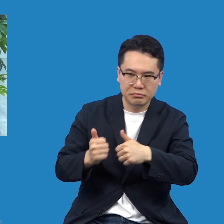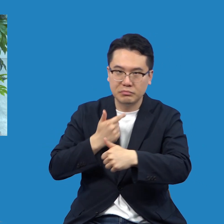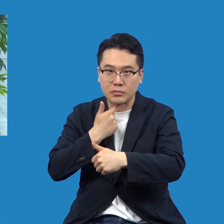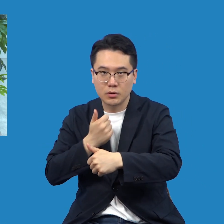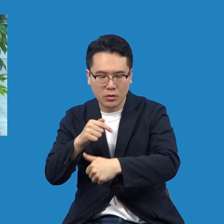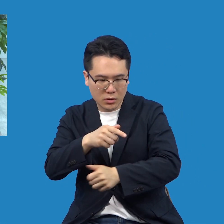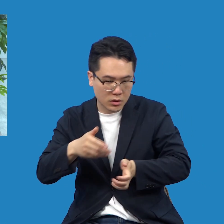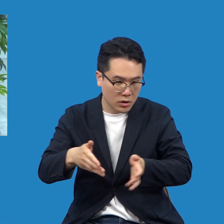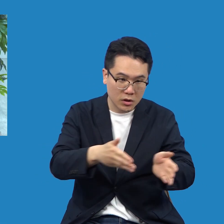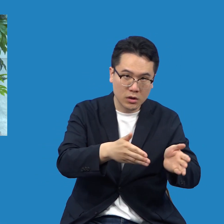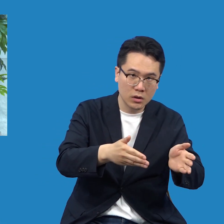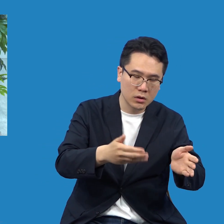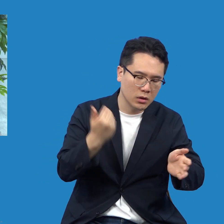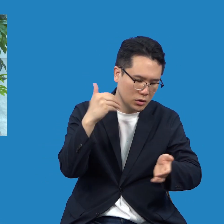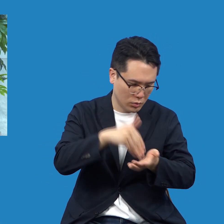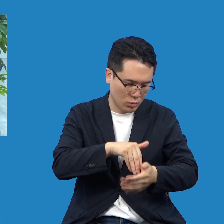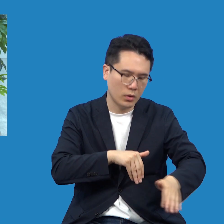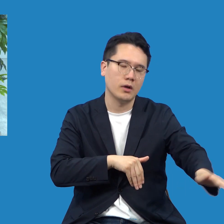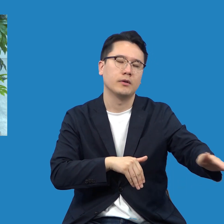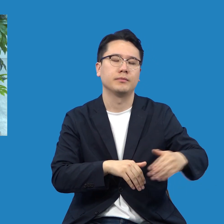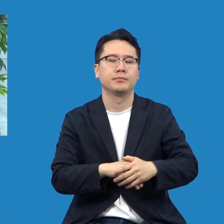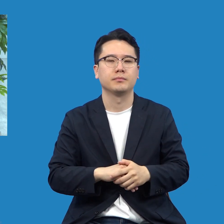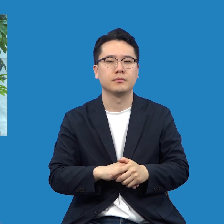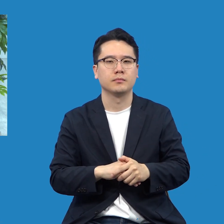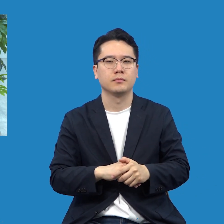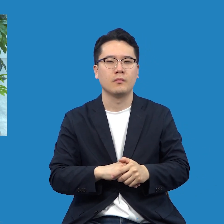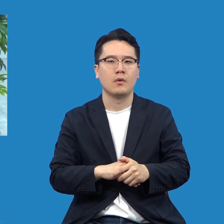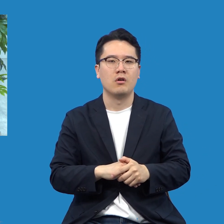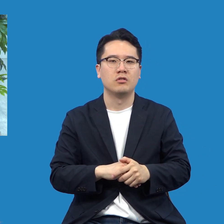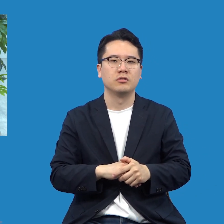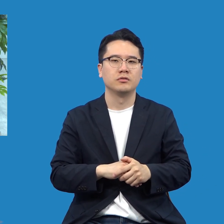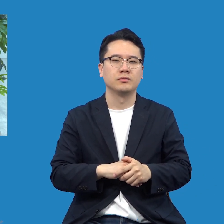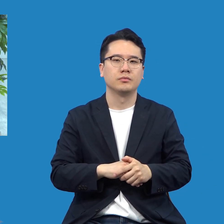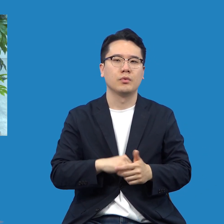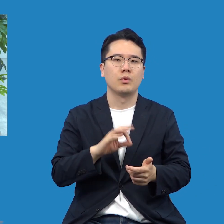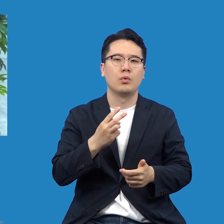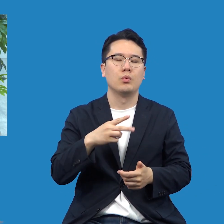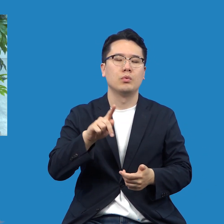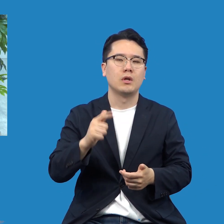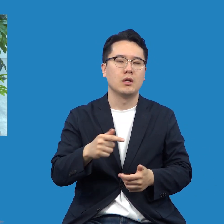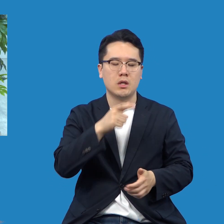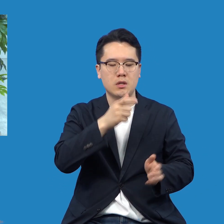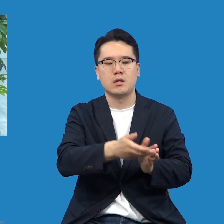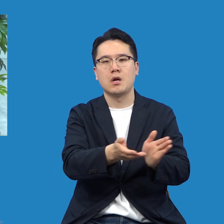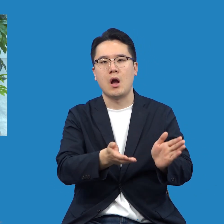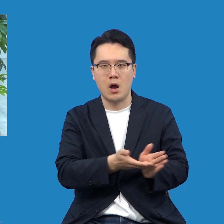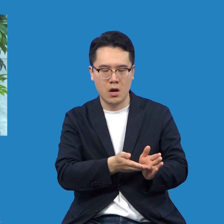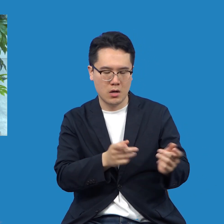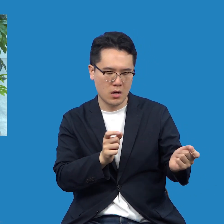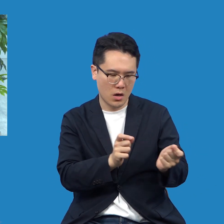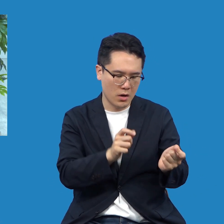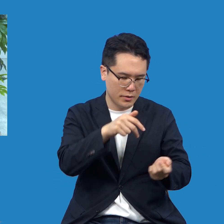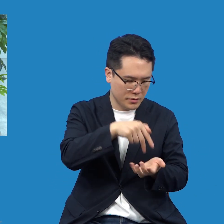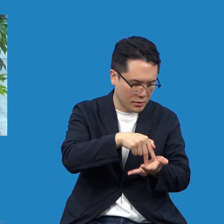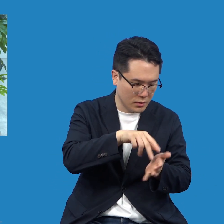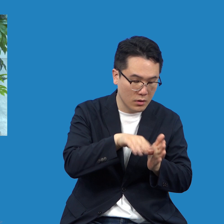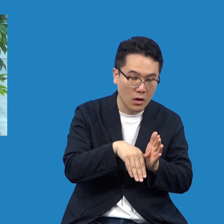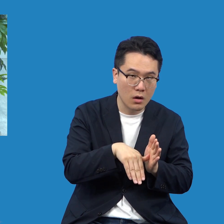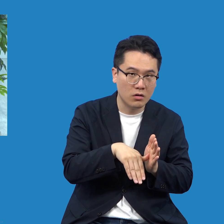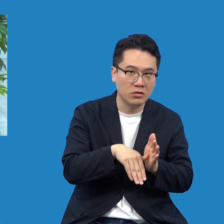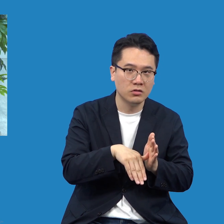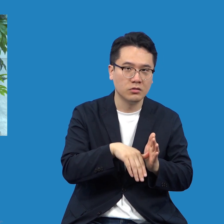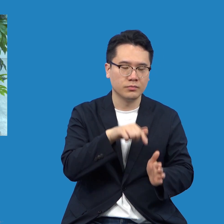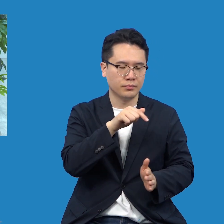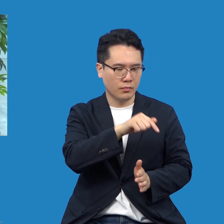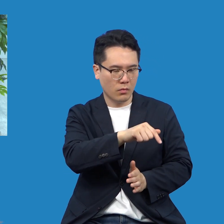요단강을 건너야 하지 않습니까? 요단강 가에 와서 섰습니다. 그래서 강을 건널 때